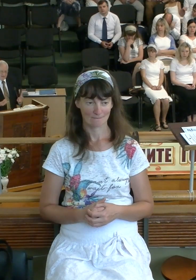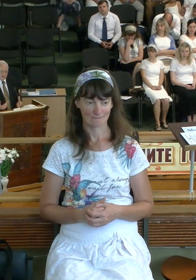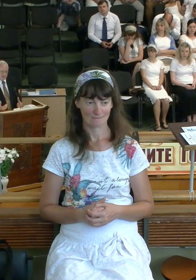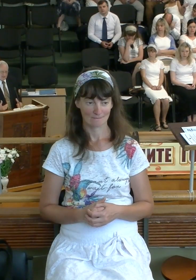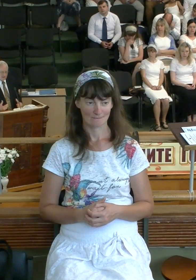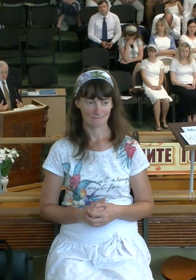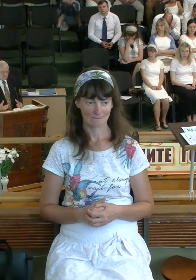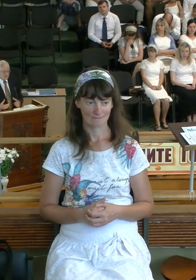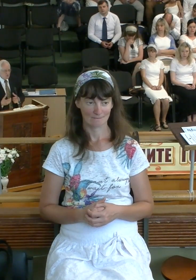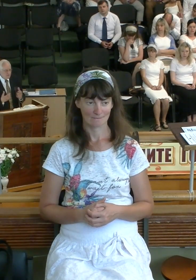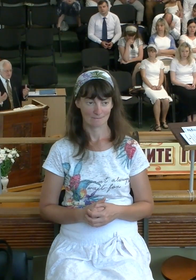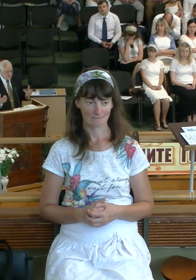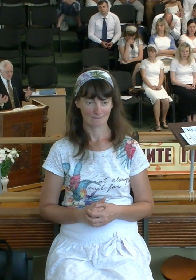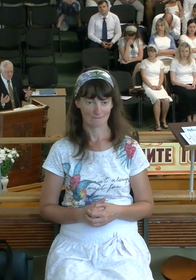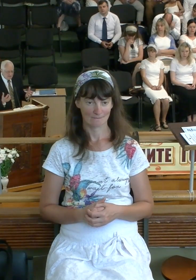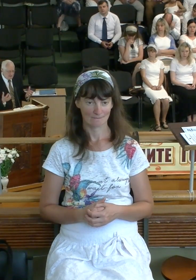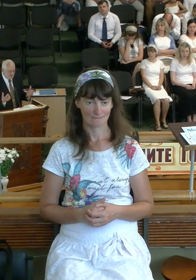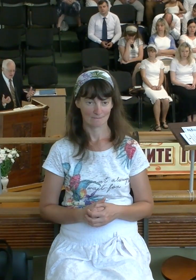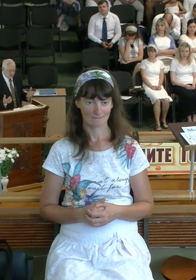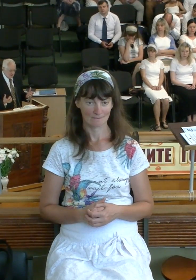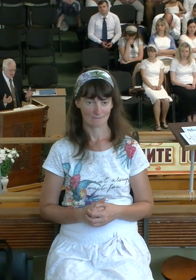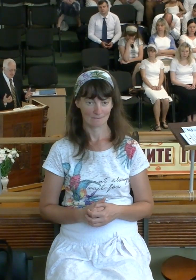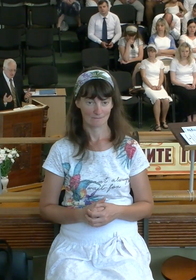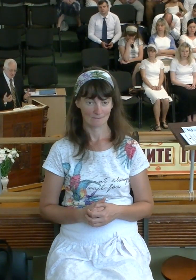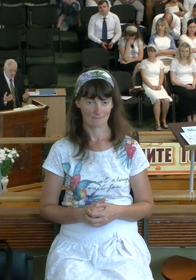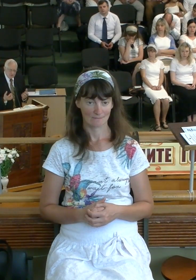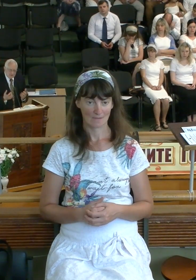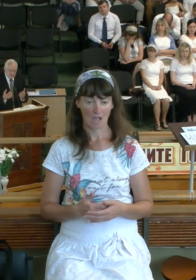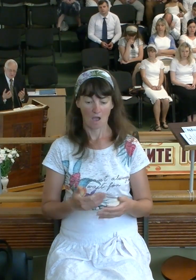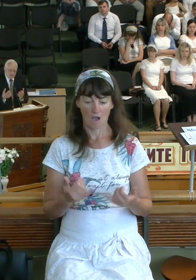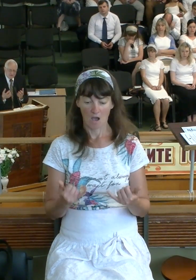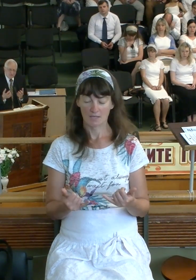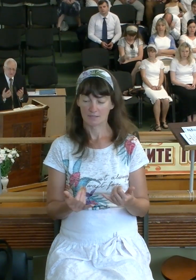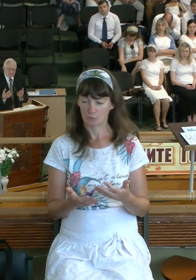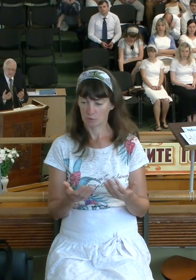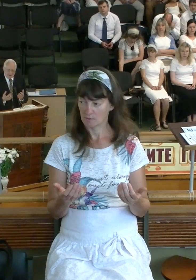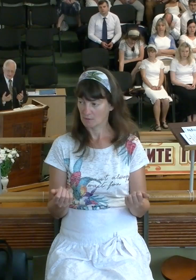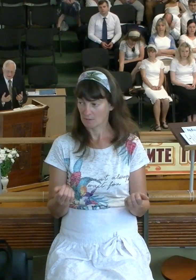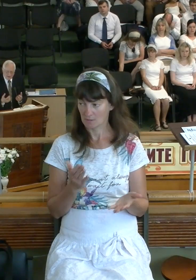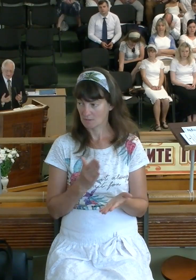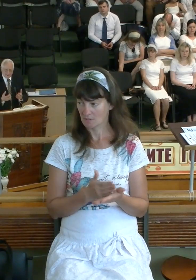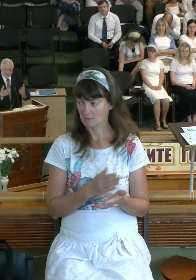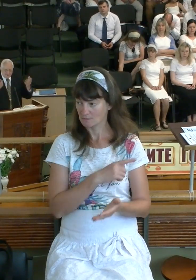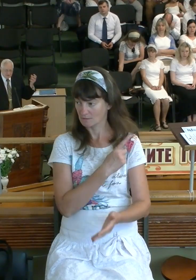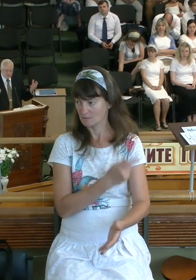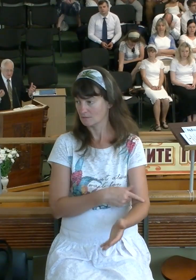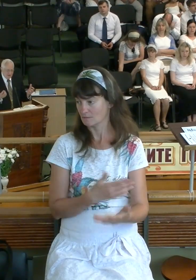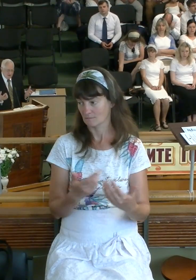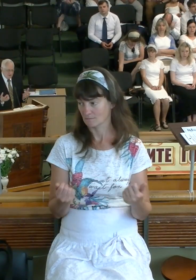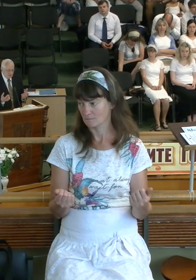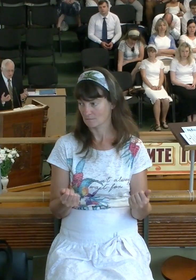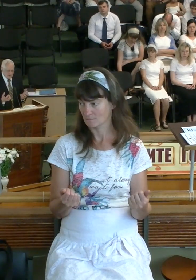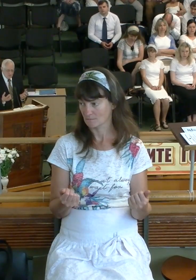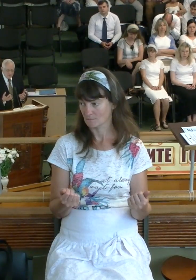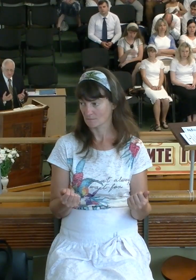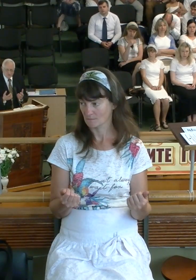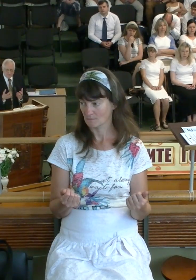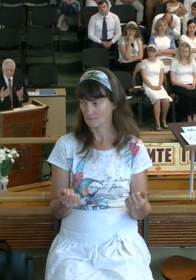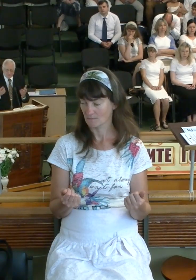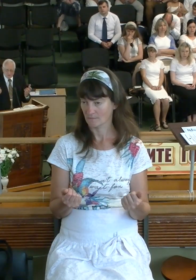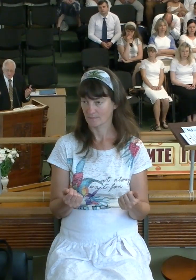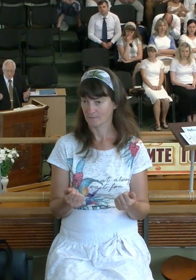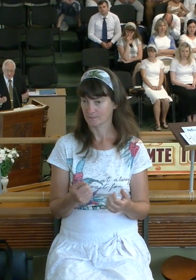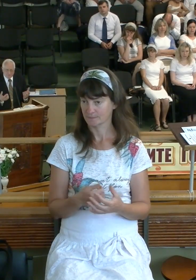сегодня бессильны. Не думайте, что мы сильны. Не думайте, что мы сегодня такие красавчики, которые